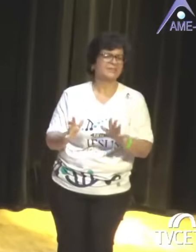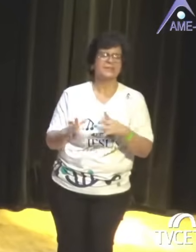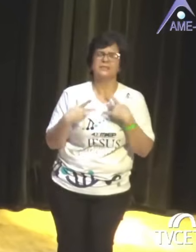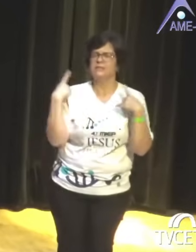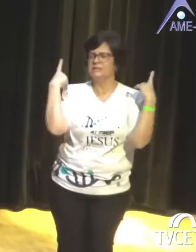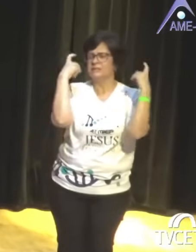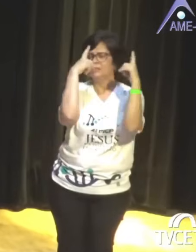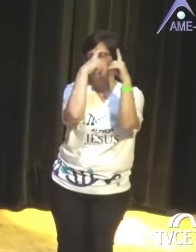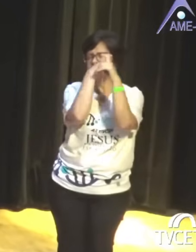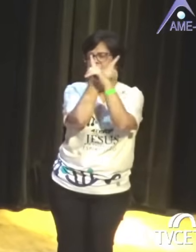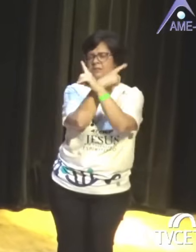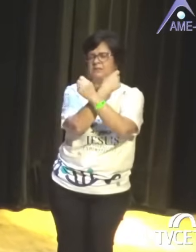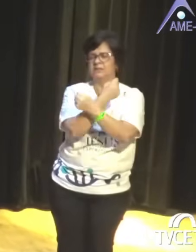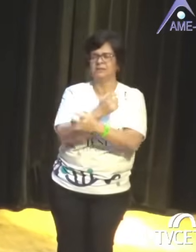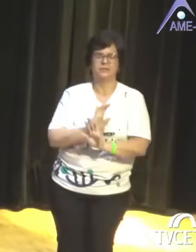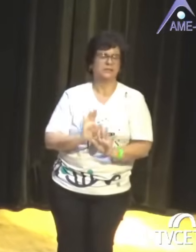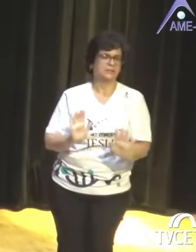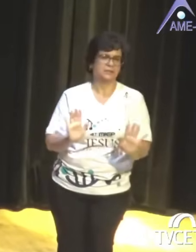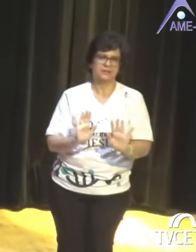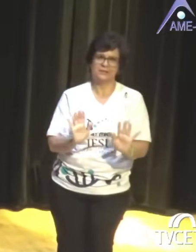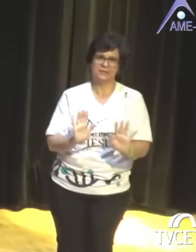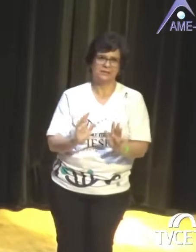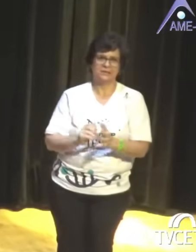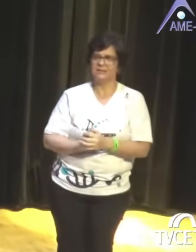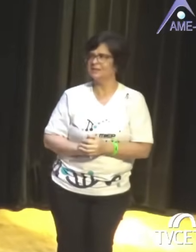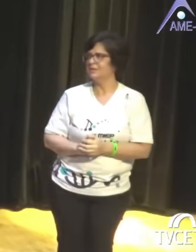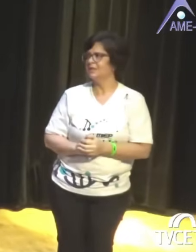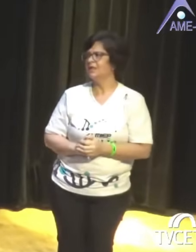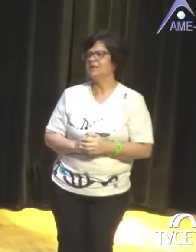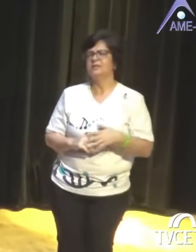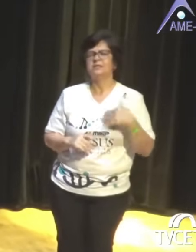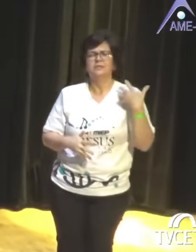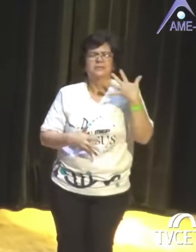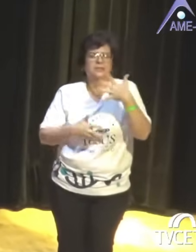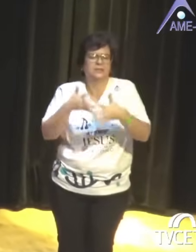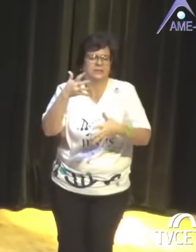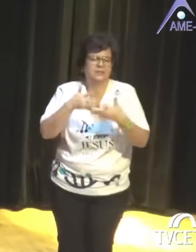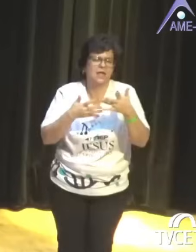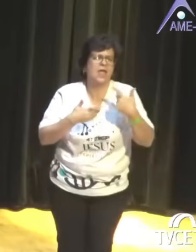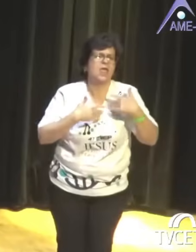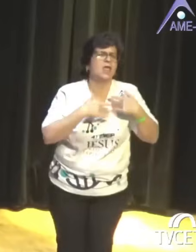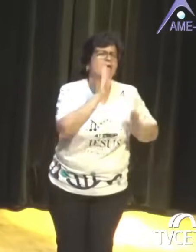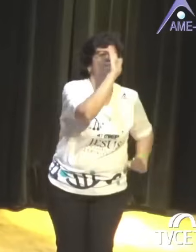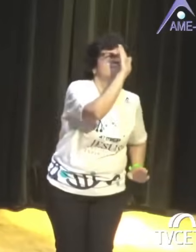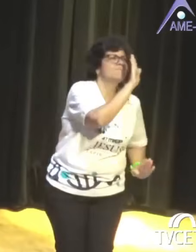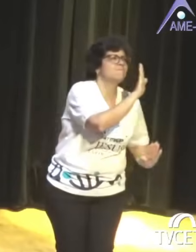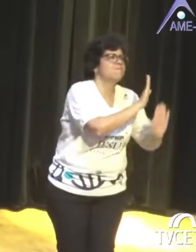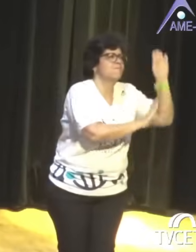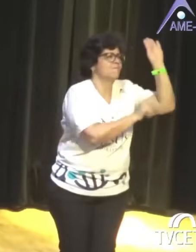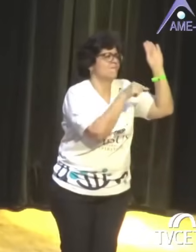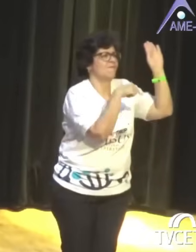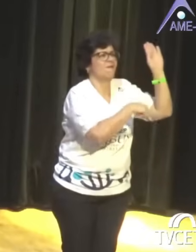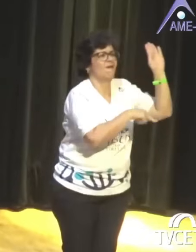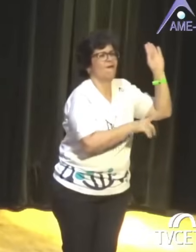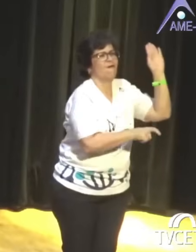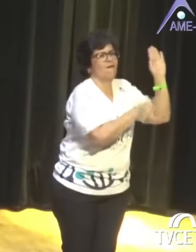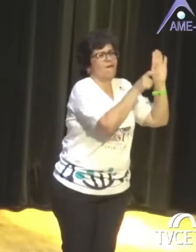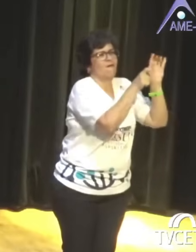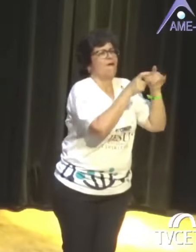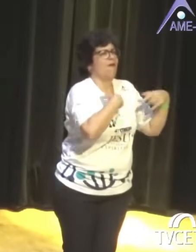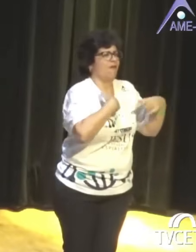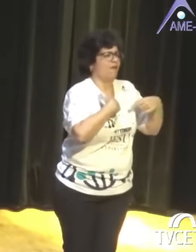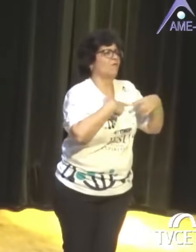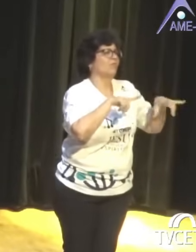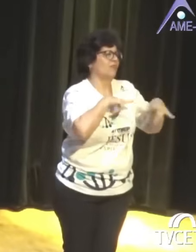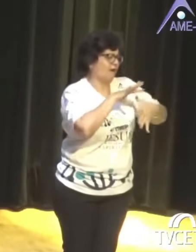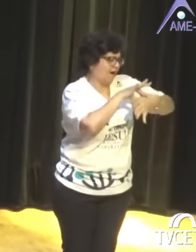muito complicado complicado deixa eu ficar com foguete Inicial as pessoas são